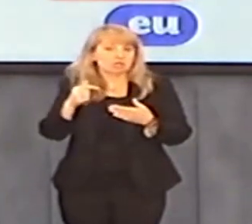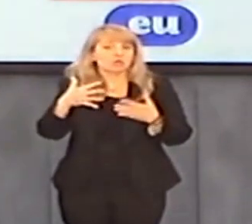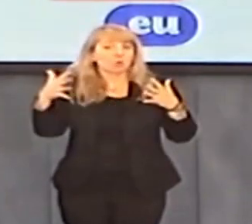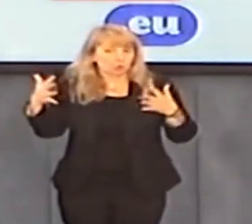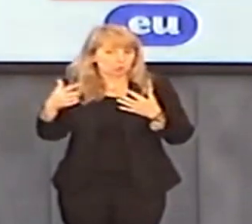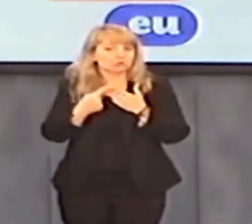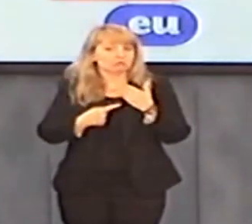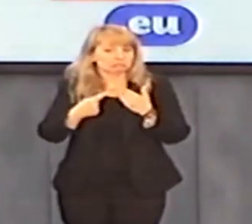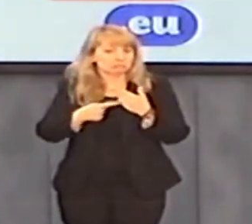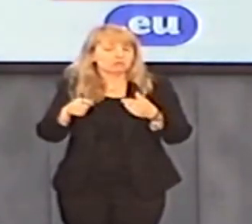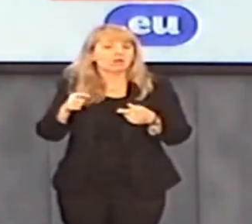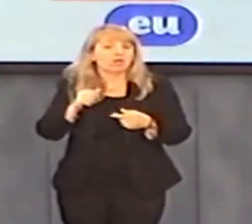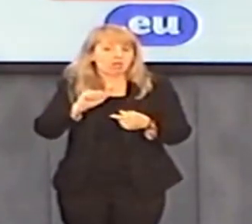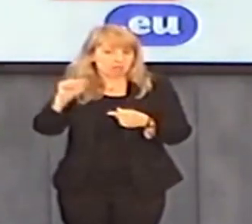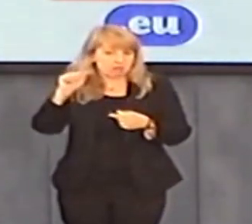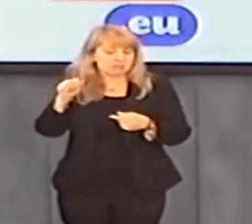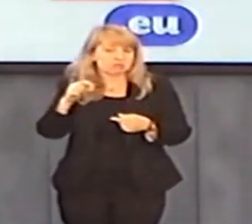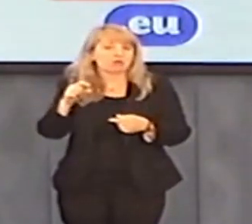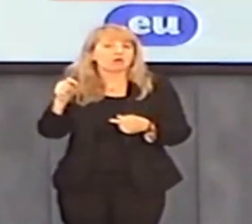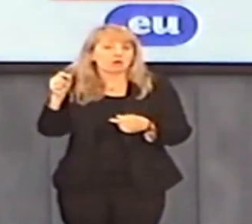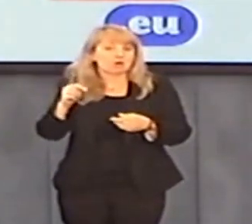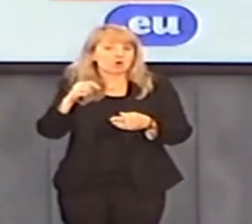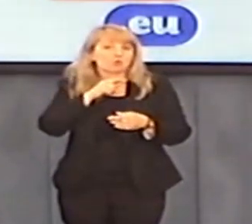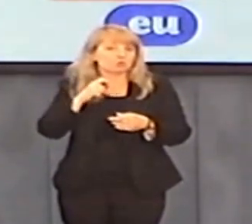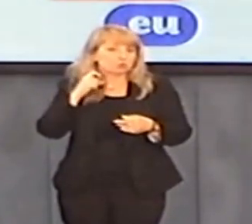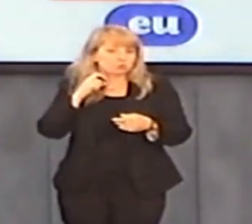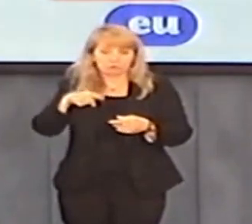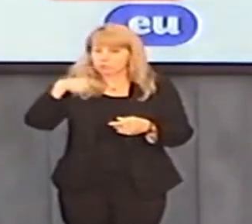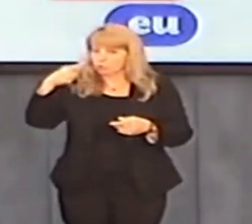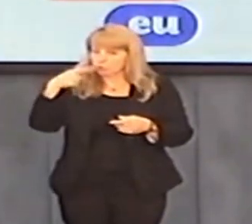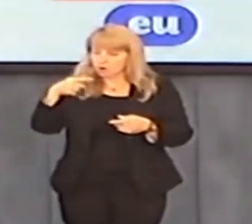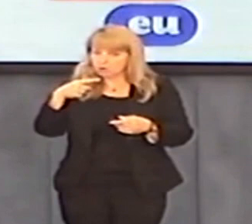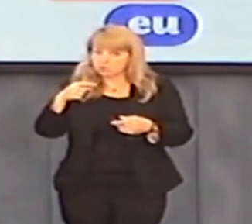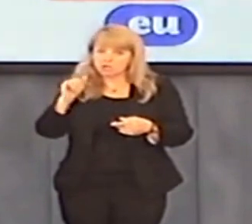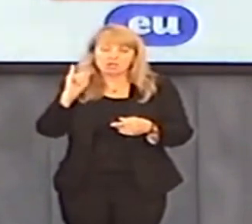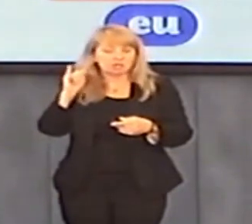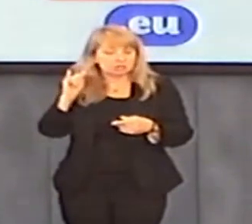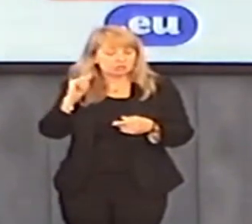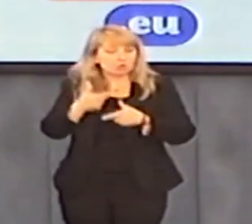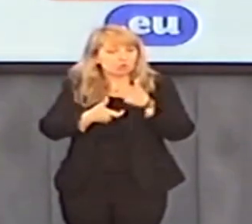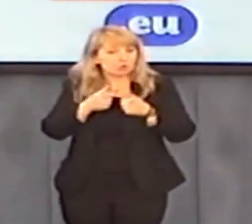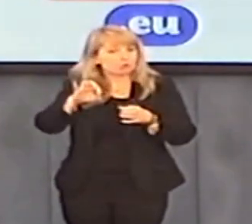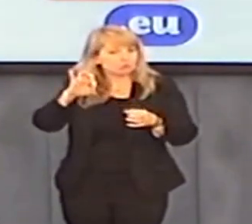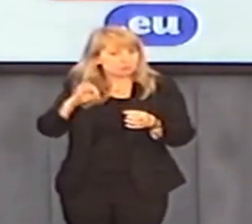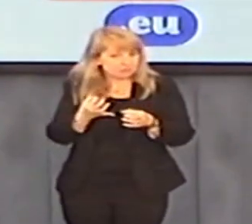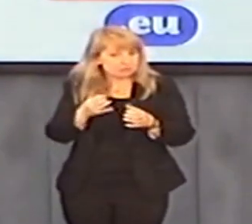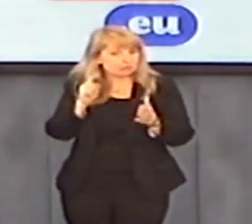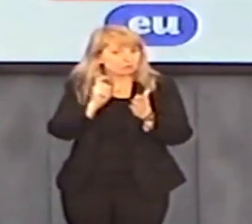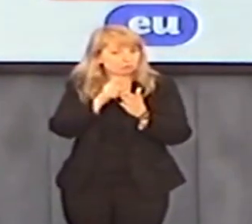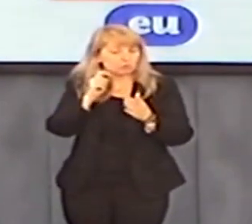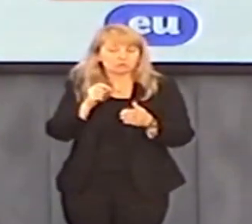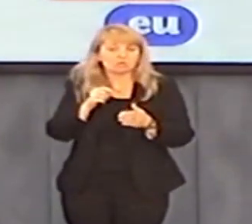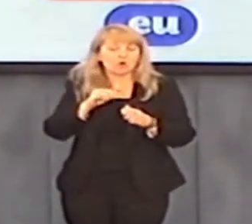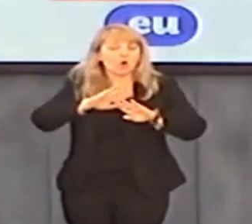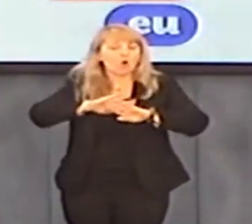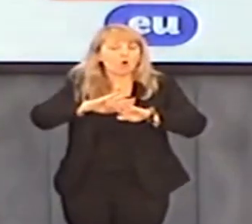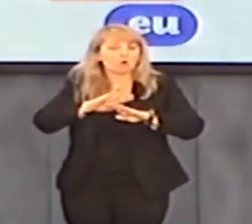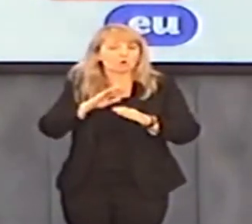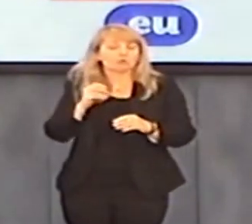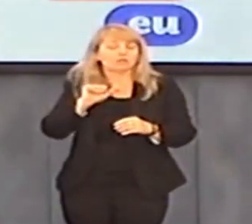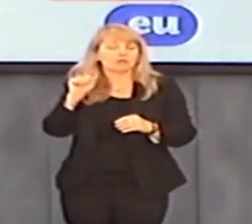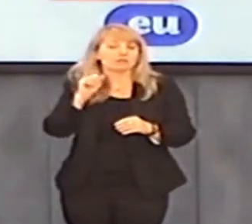przypadkach niestety duchowni kłamią i zasłaniają się tym artykułem, bo to im